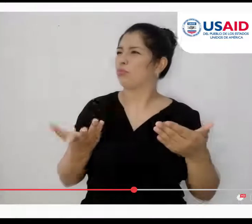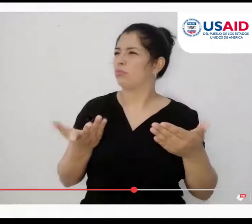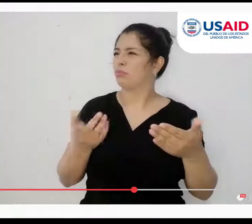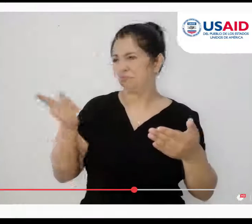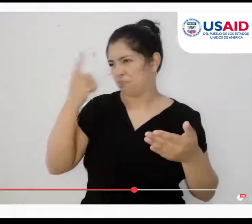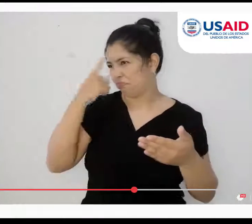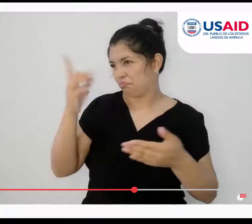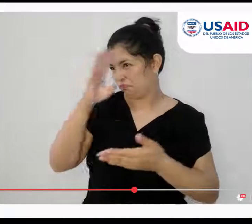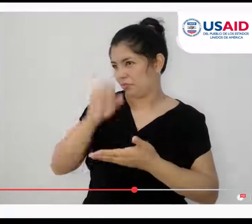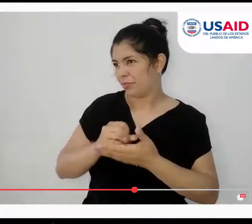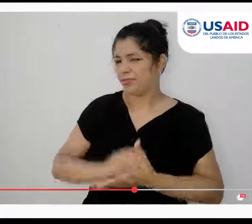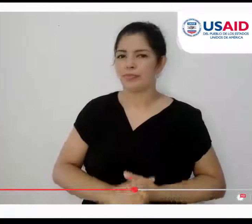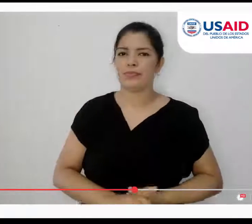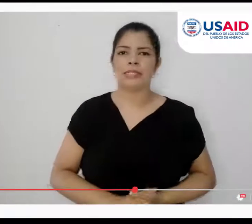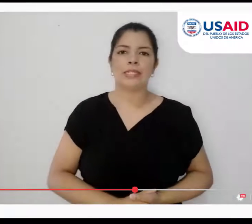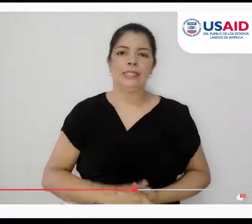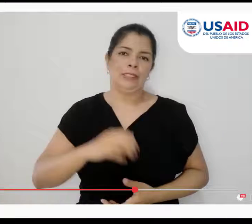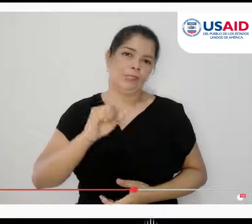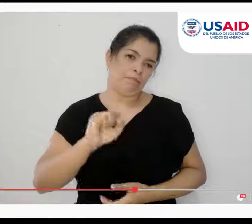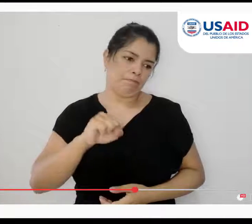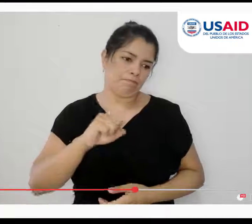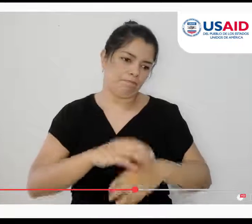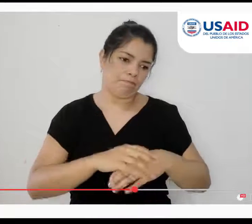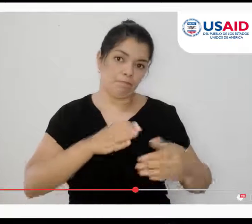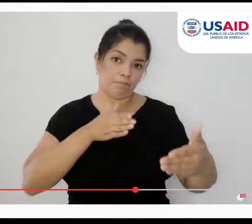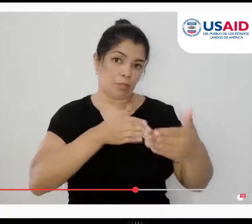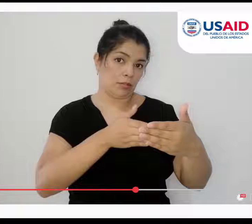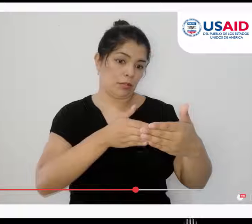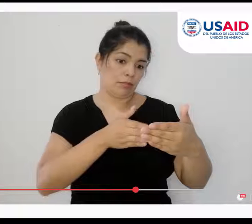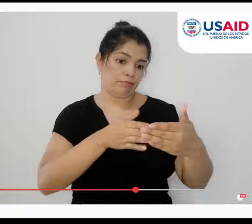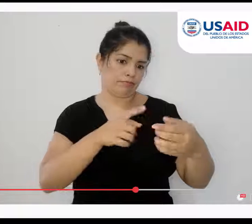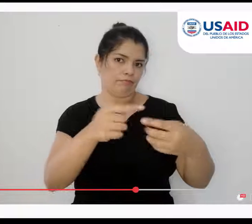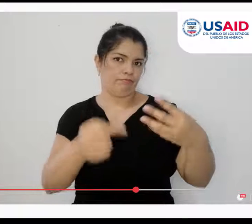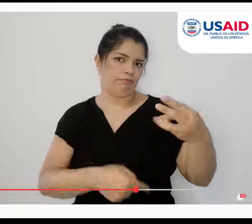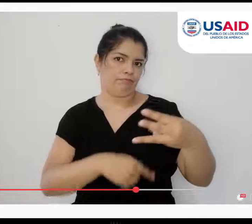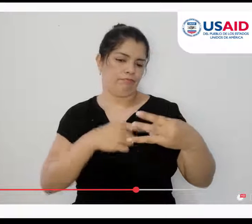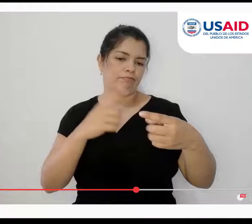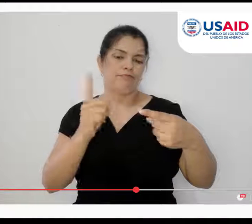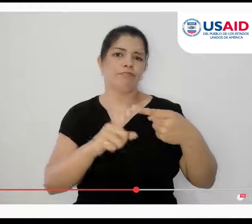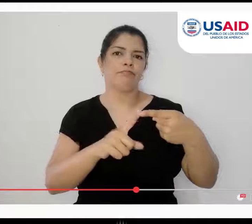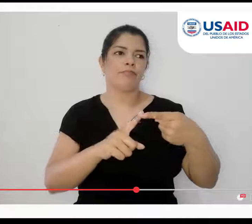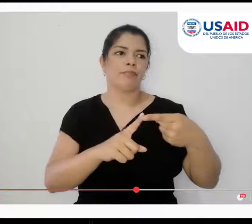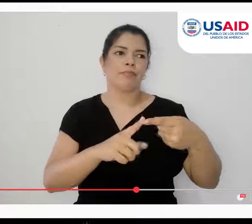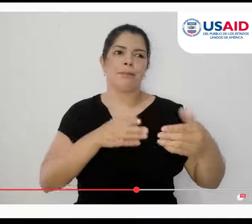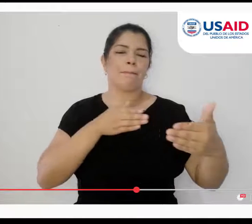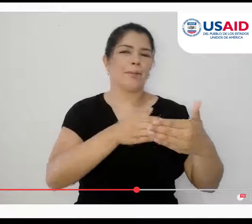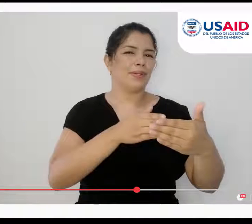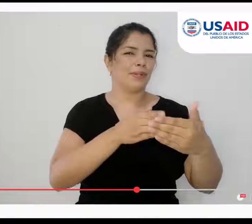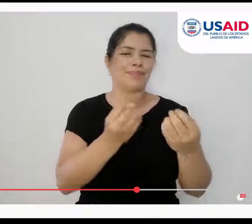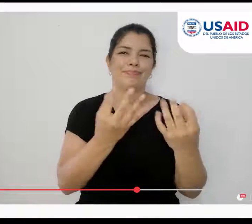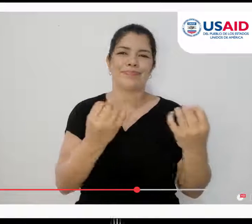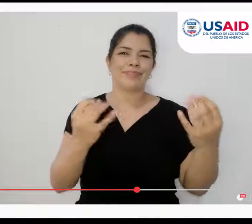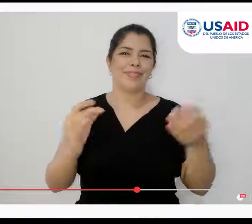barreras hay. Una de las barreras, por ejemplo, frecuentes es las barreras de